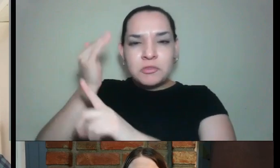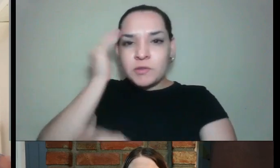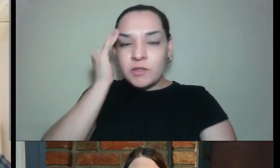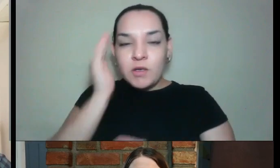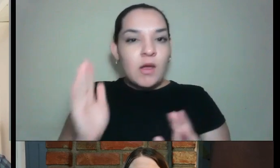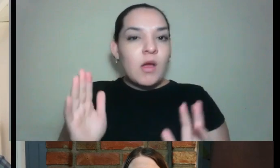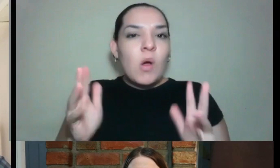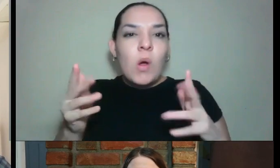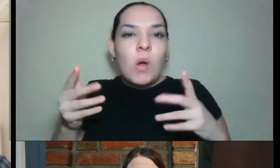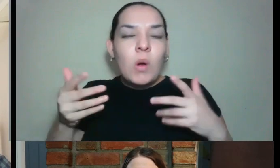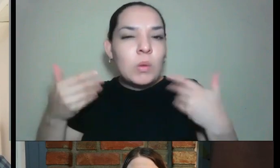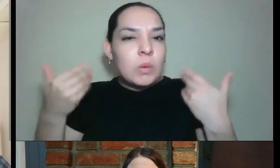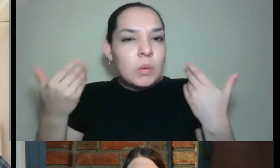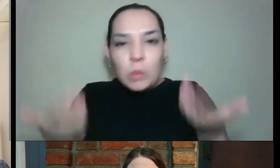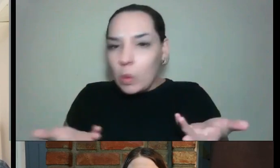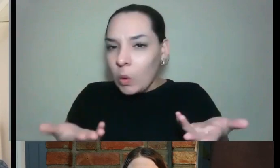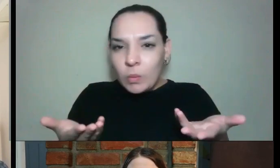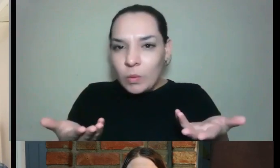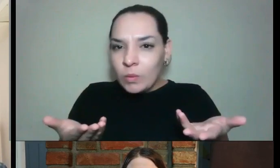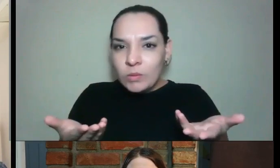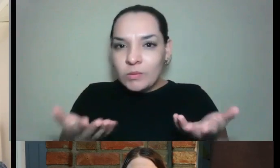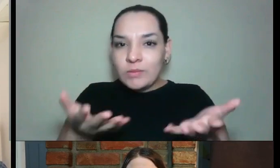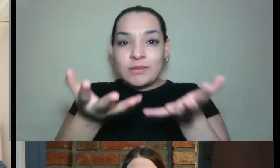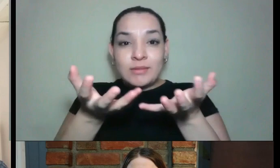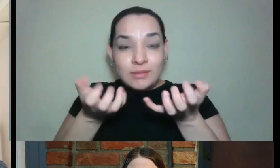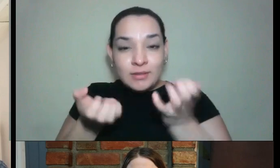Cada quien sabrá